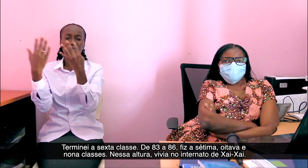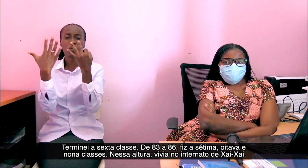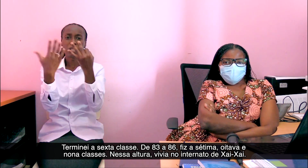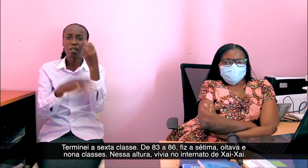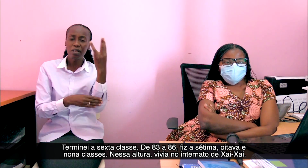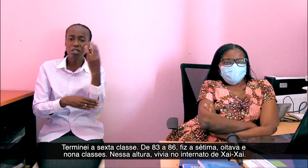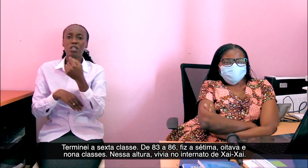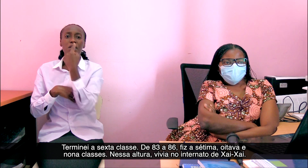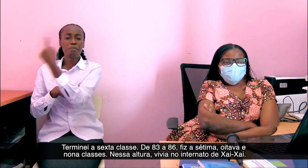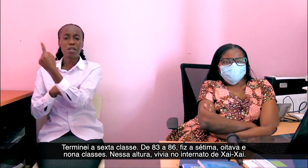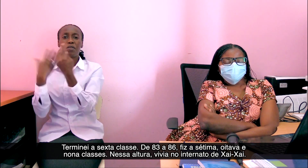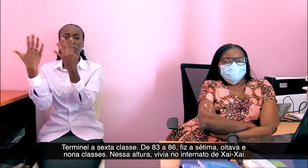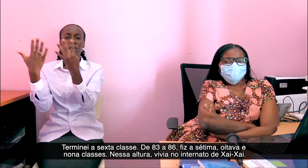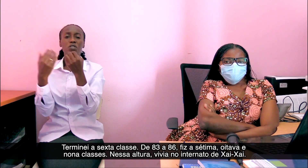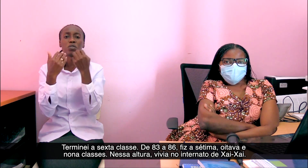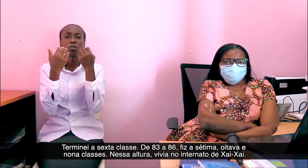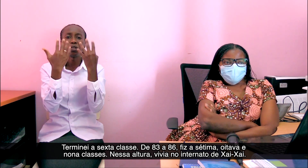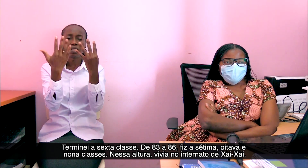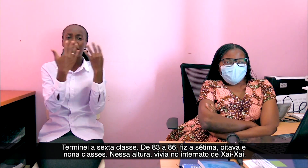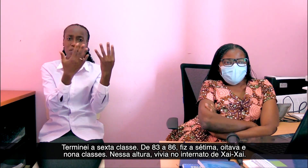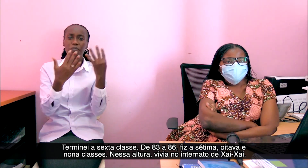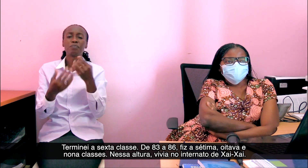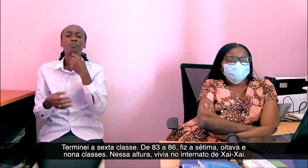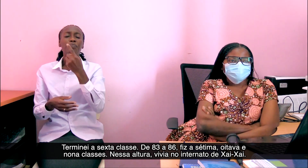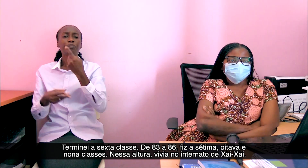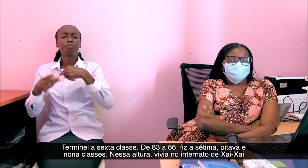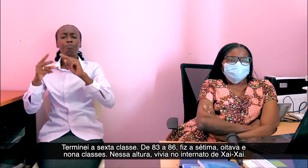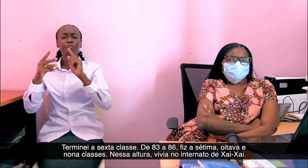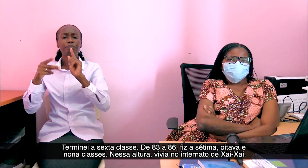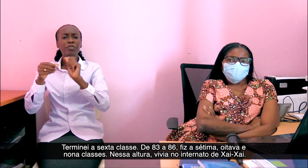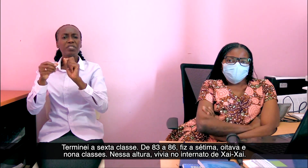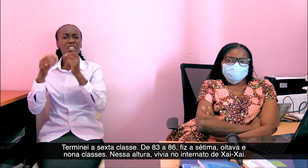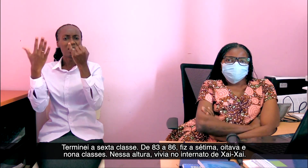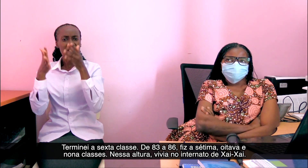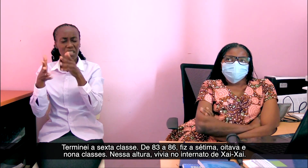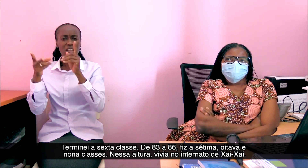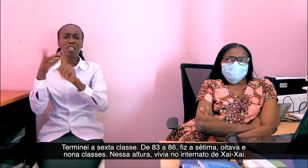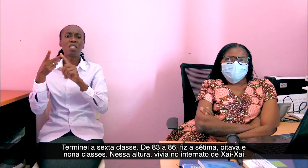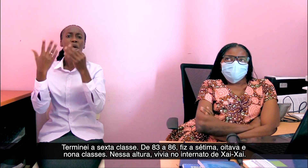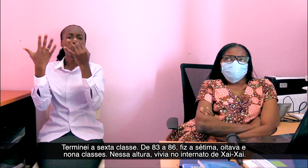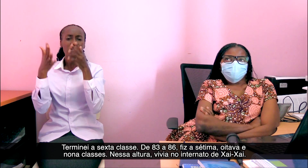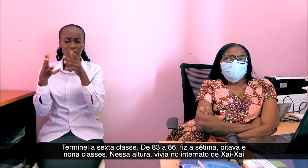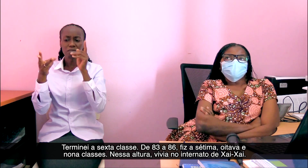fiz a sétima, oitava e nona classe. Depois,